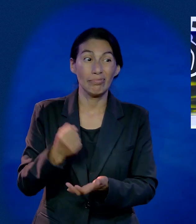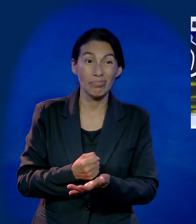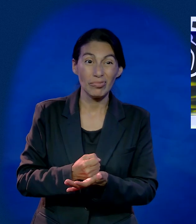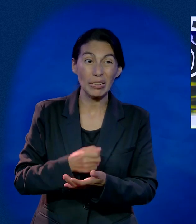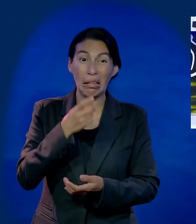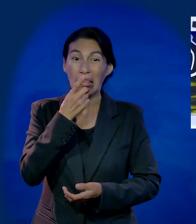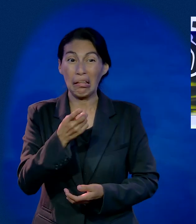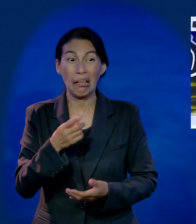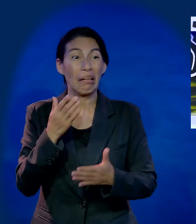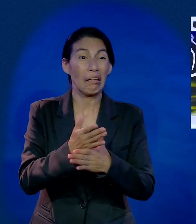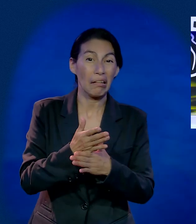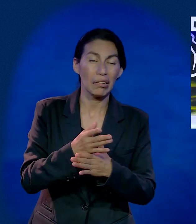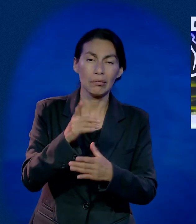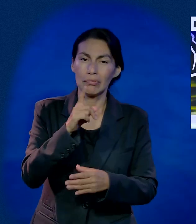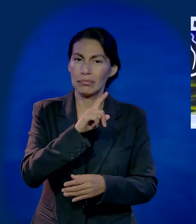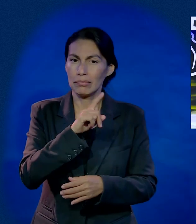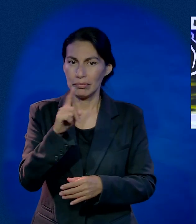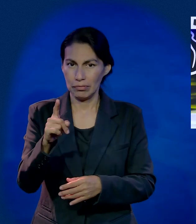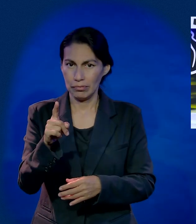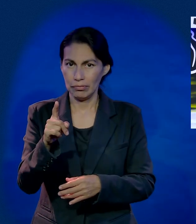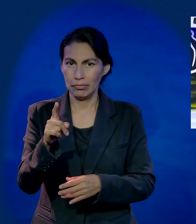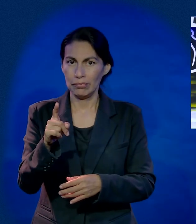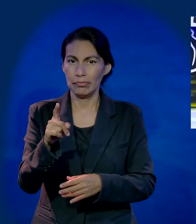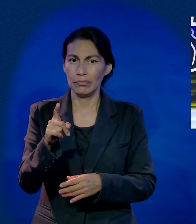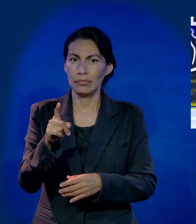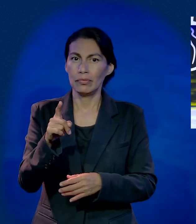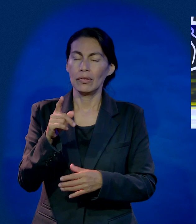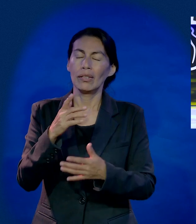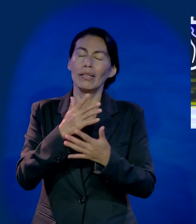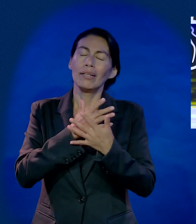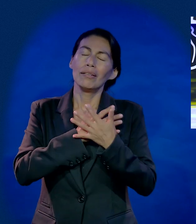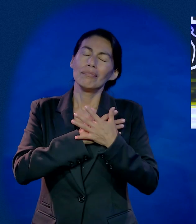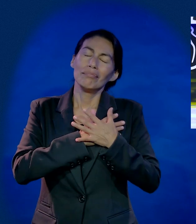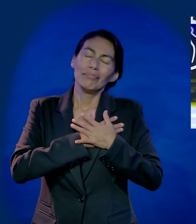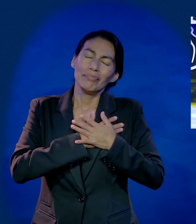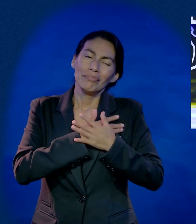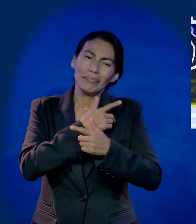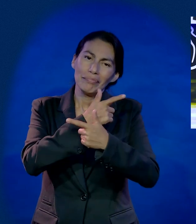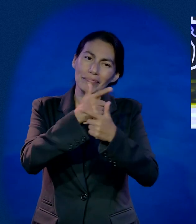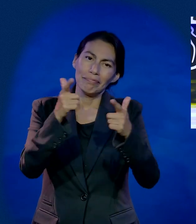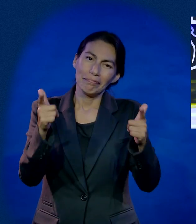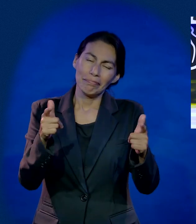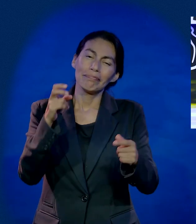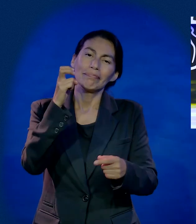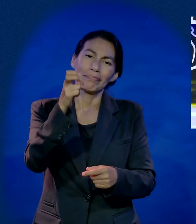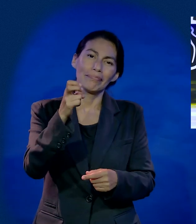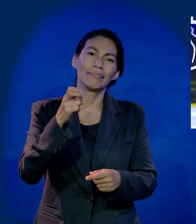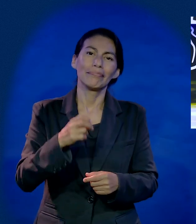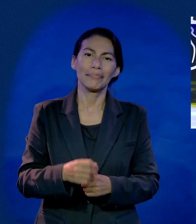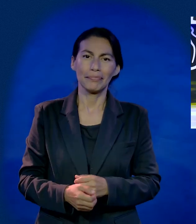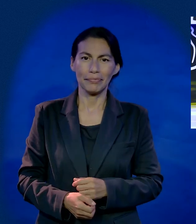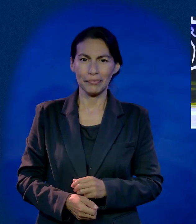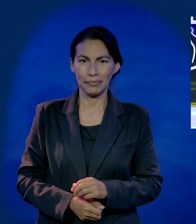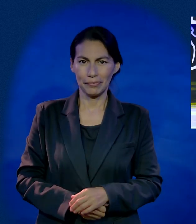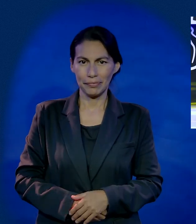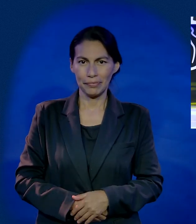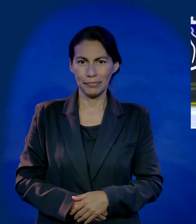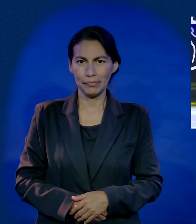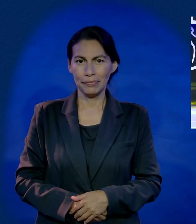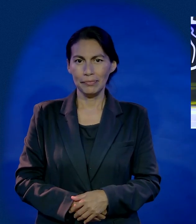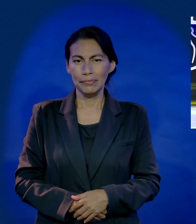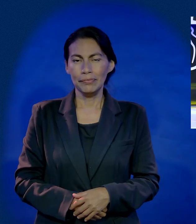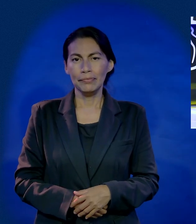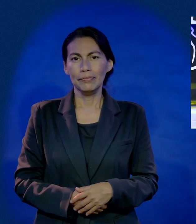forzado, no por una amenaza, sino por amor y